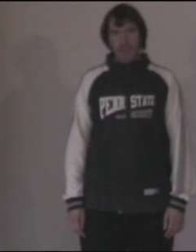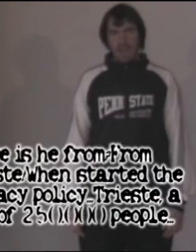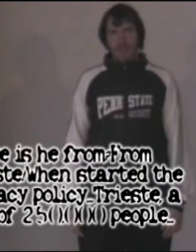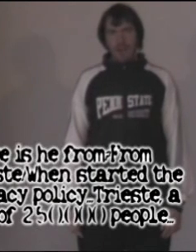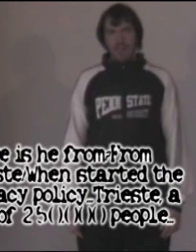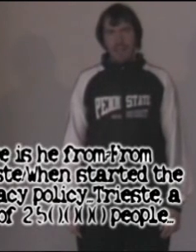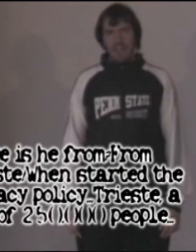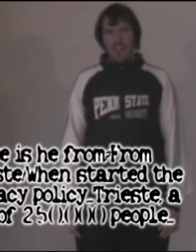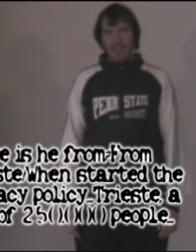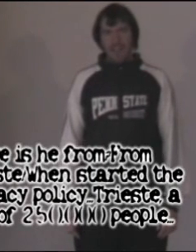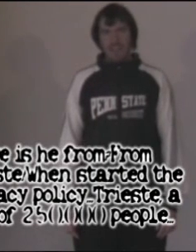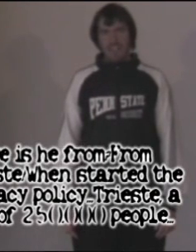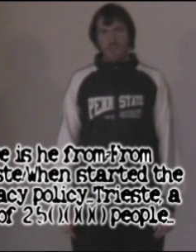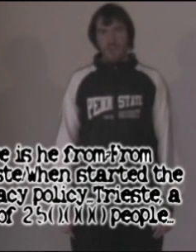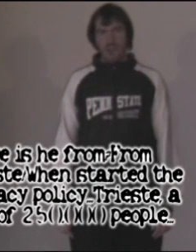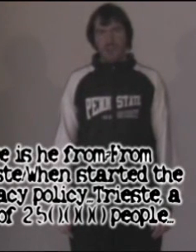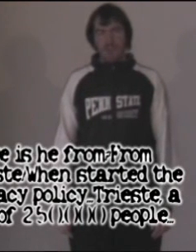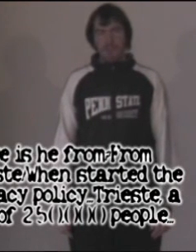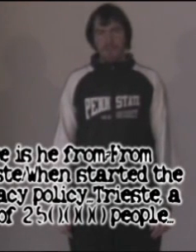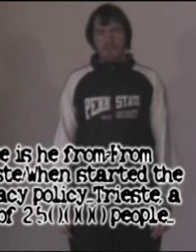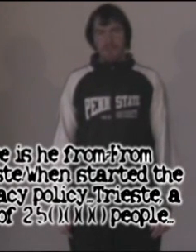Da quando la legge della privacy fu introdotta?